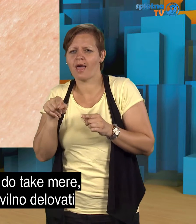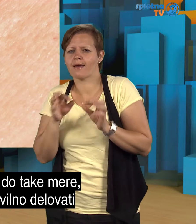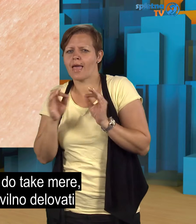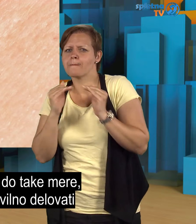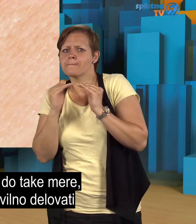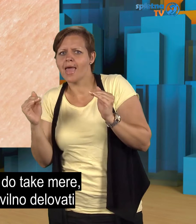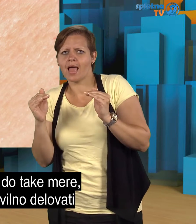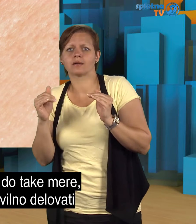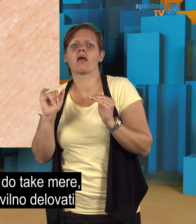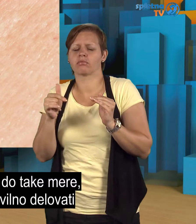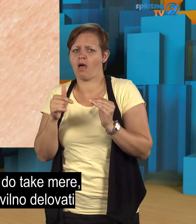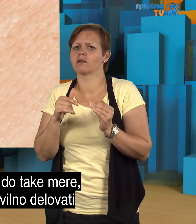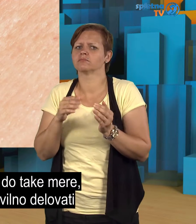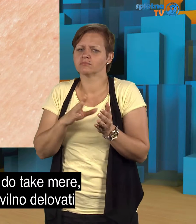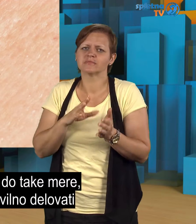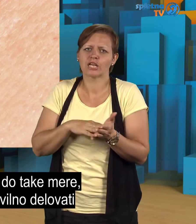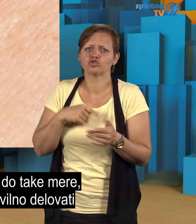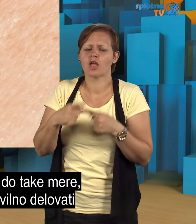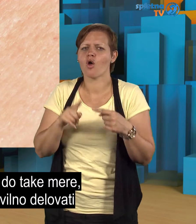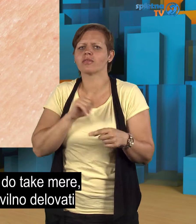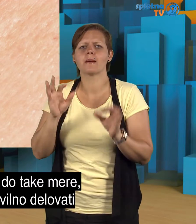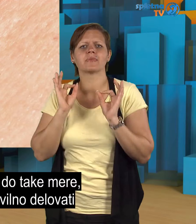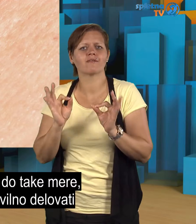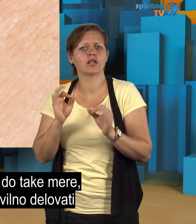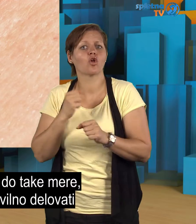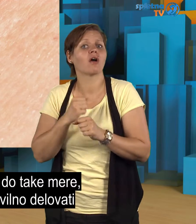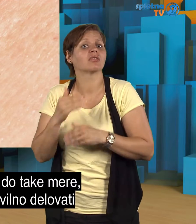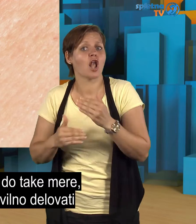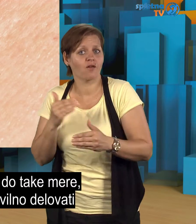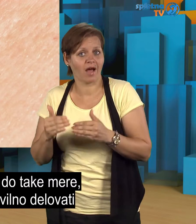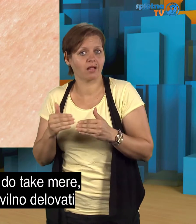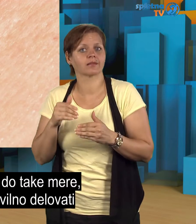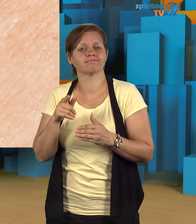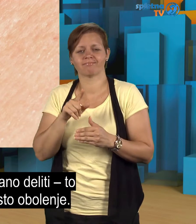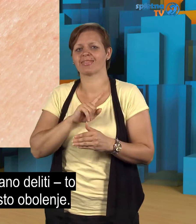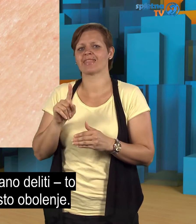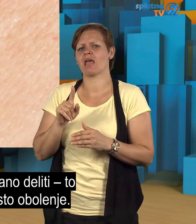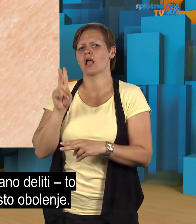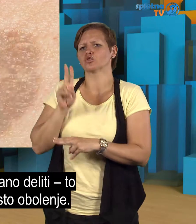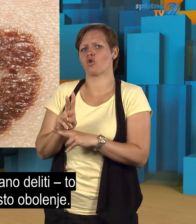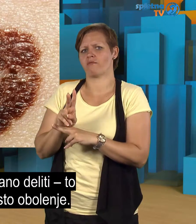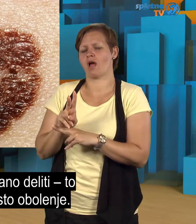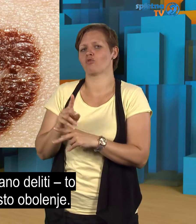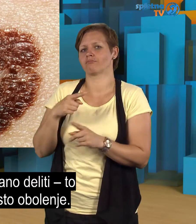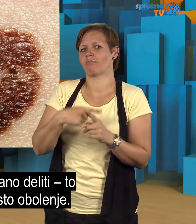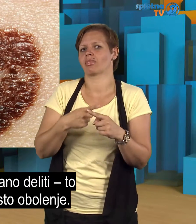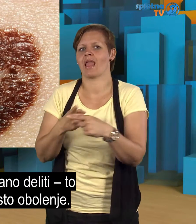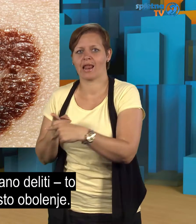začnejo nepravilno delovati in se nenadzorovano deliti. To imenujemo rakasto obolenje.